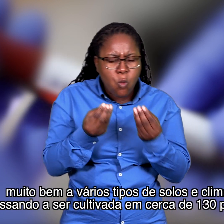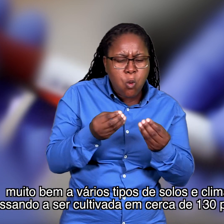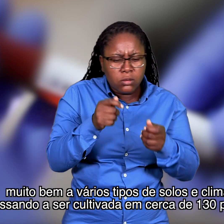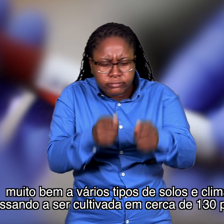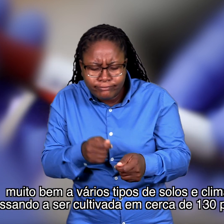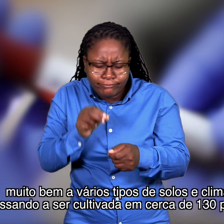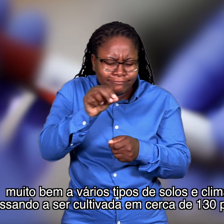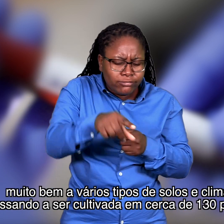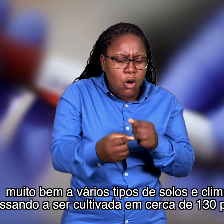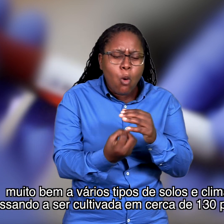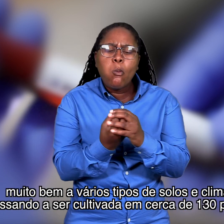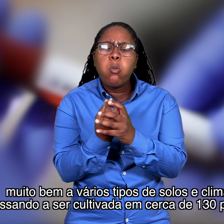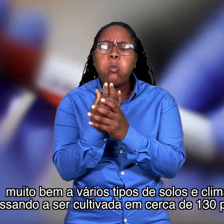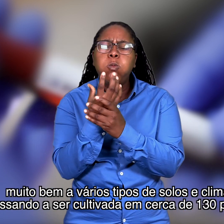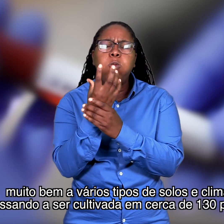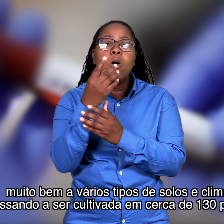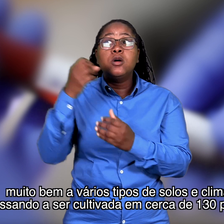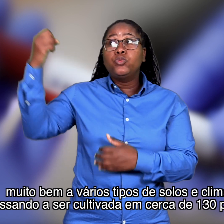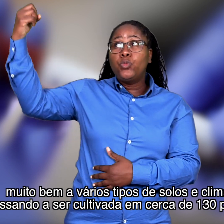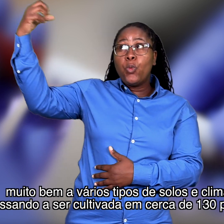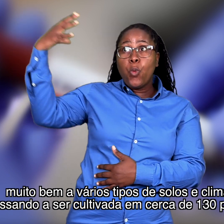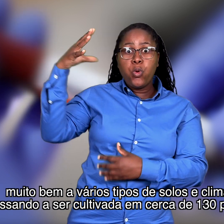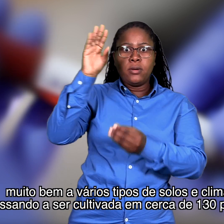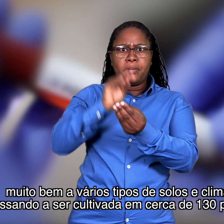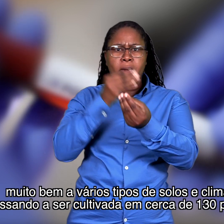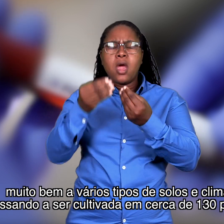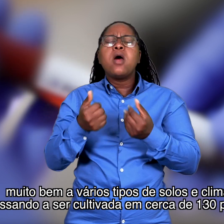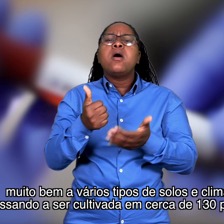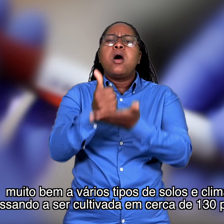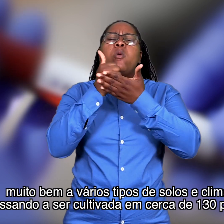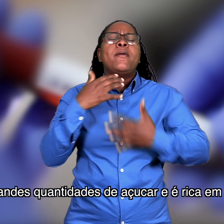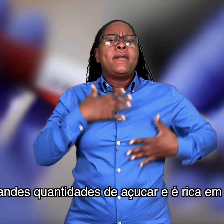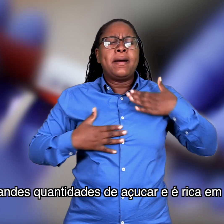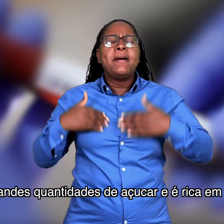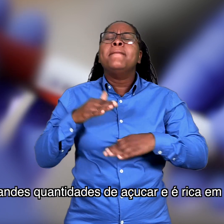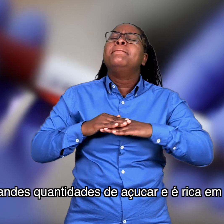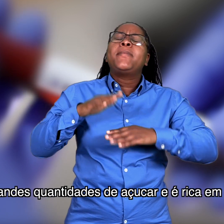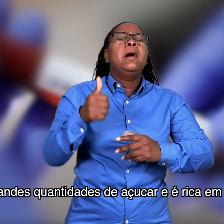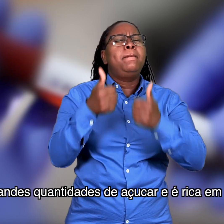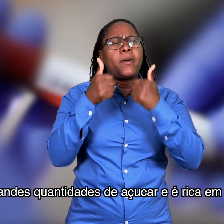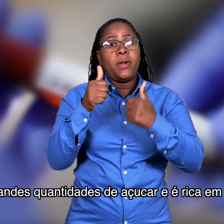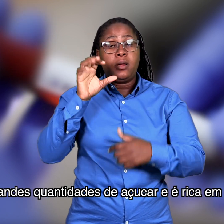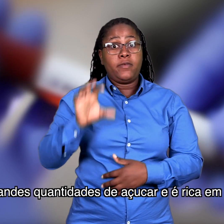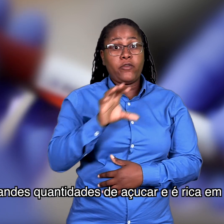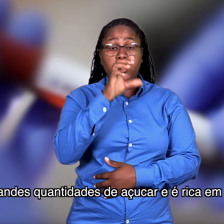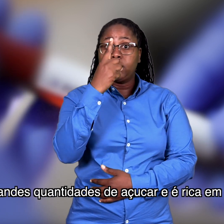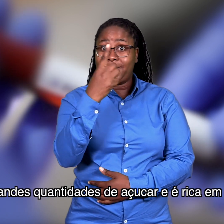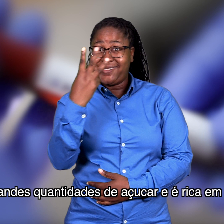muito bem a vários tipos de solos e climas, passando a ser cultivada em cerca de 130 países. Ela contém